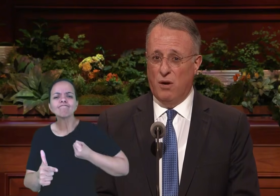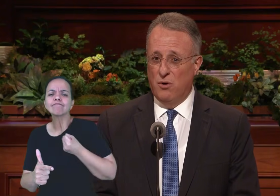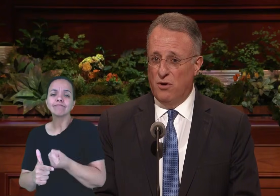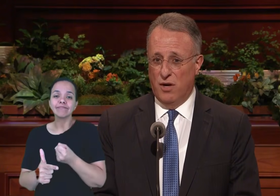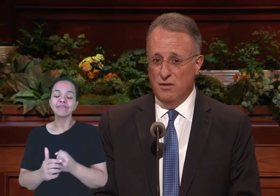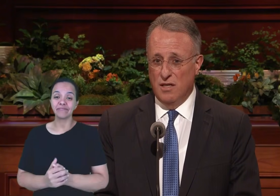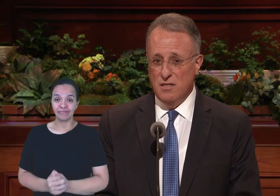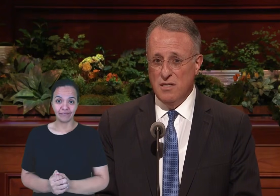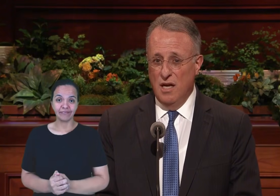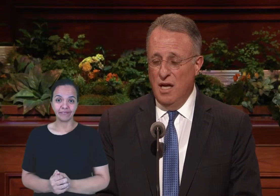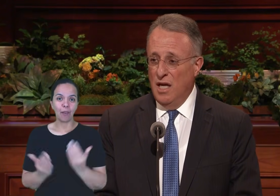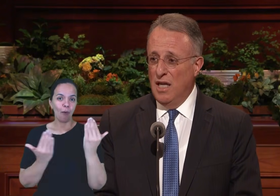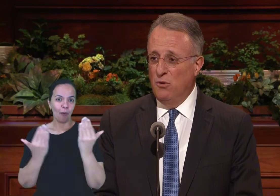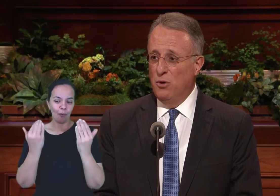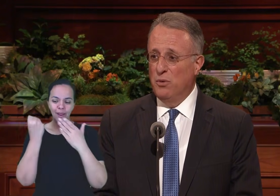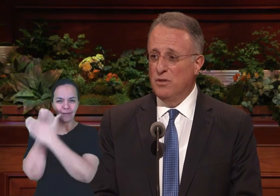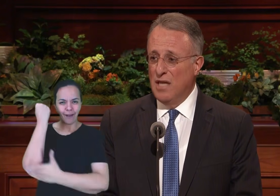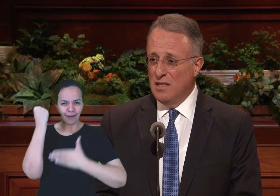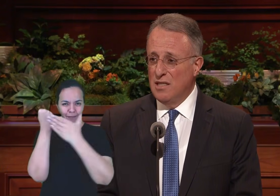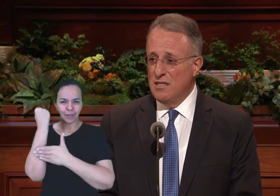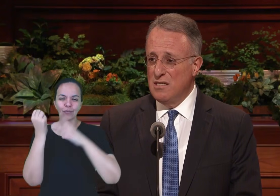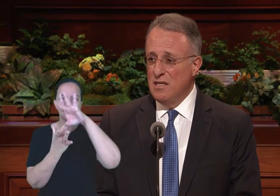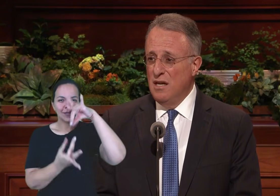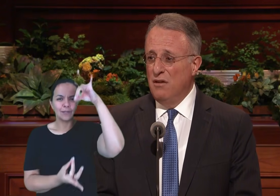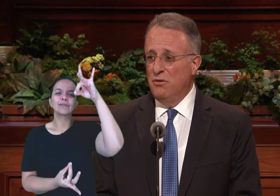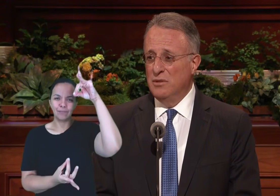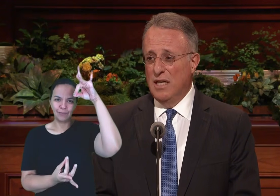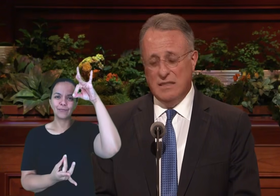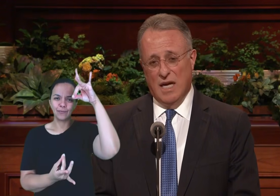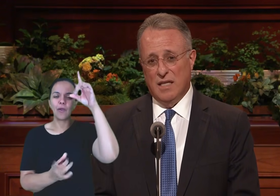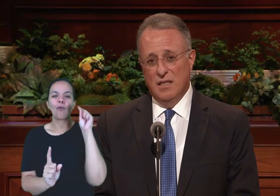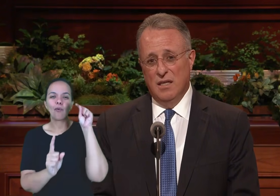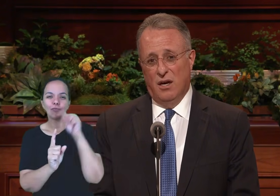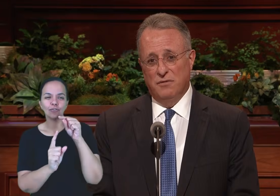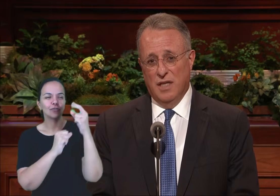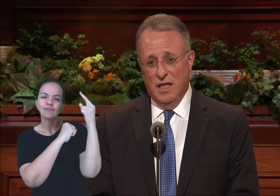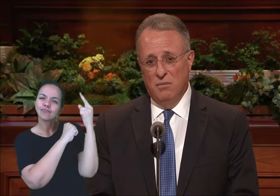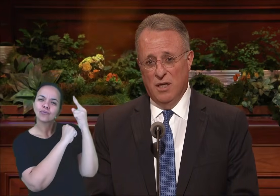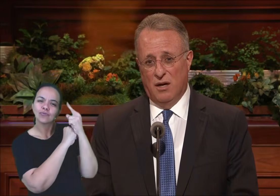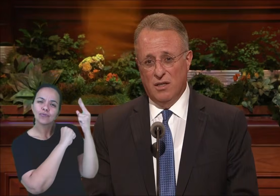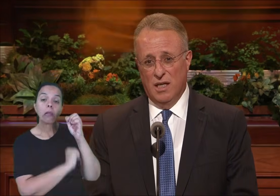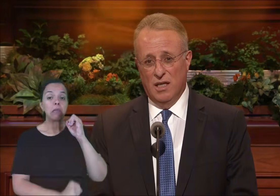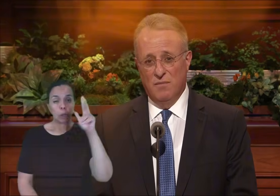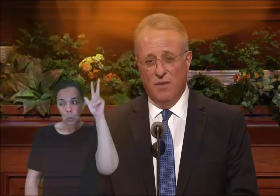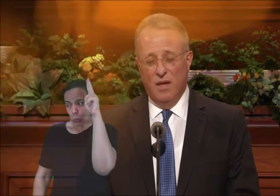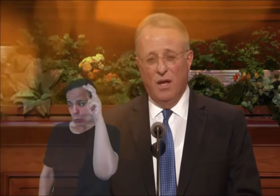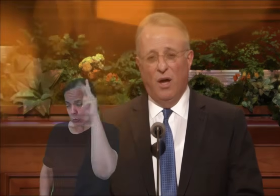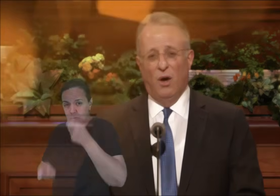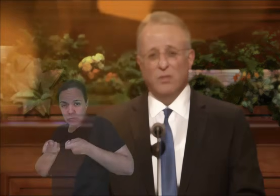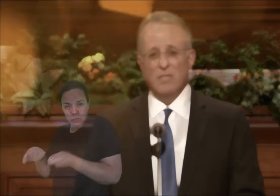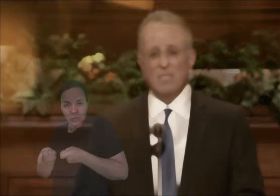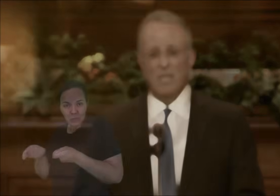suportados e criamos uma armadura espiritual à nossa volta, que nos protegerá dos ataques do inimigo em nossos